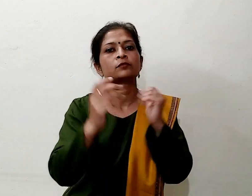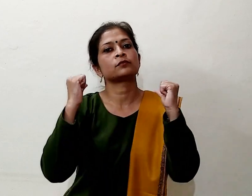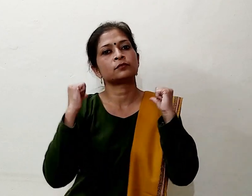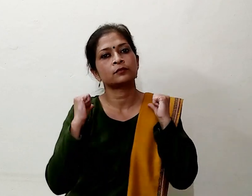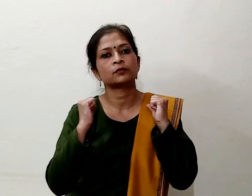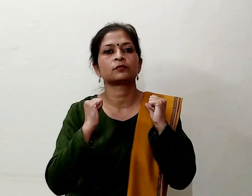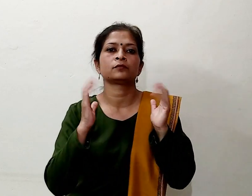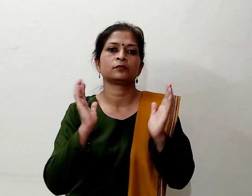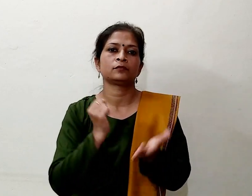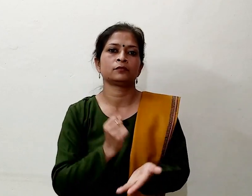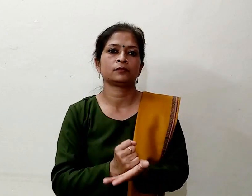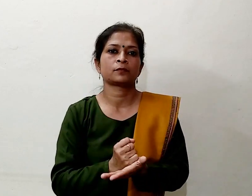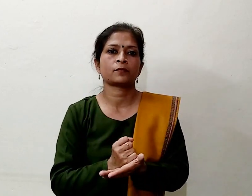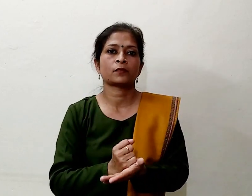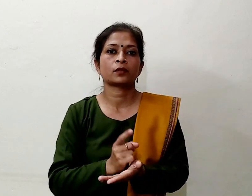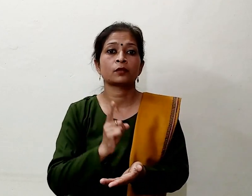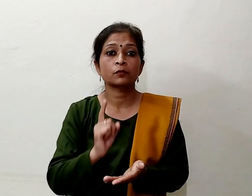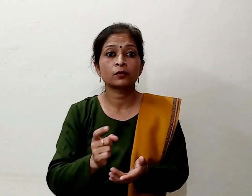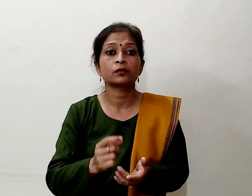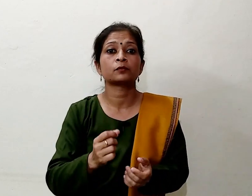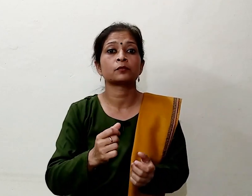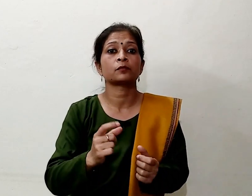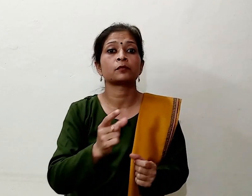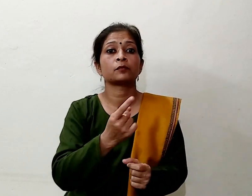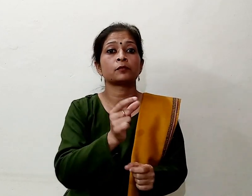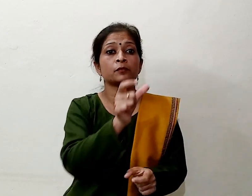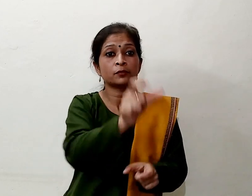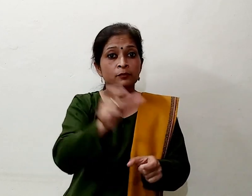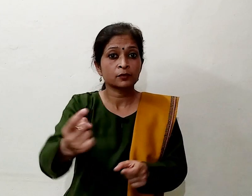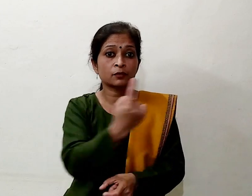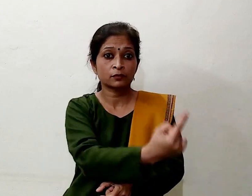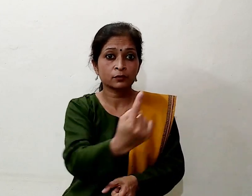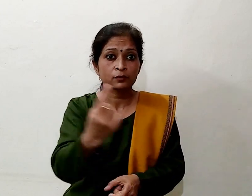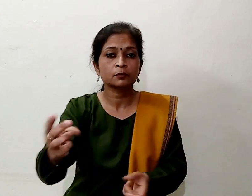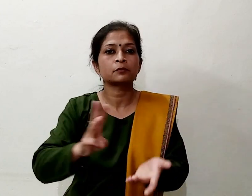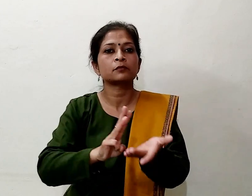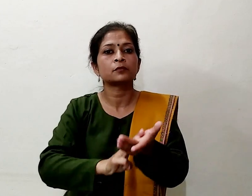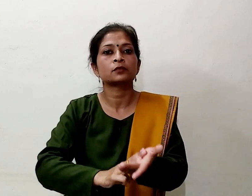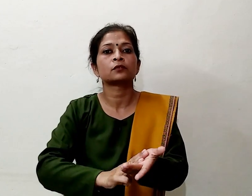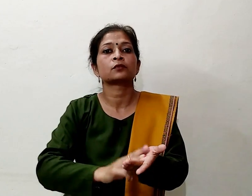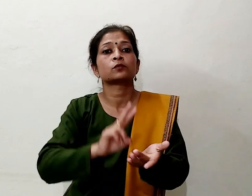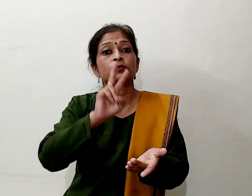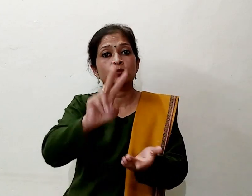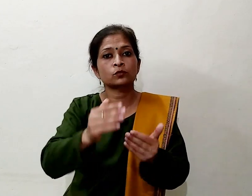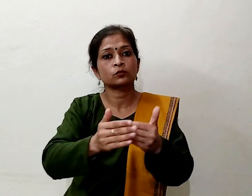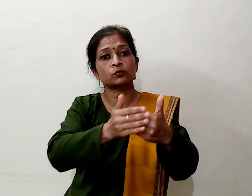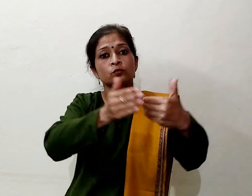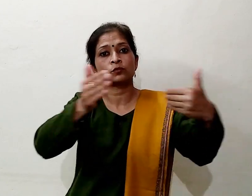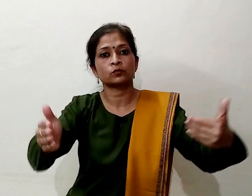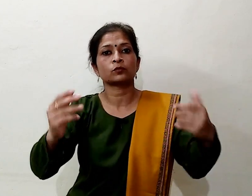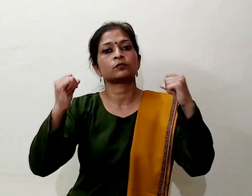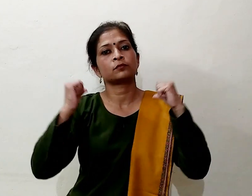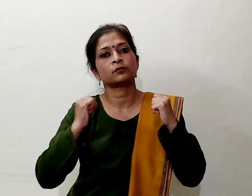कर खाना खिलाया जाए प्रतियक व्यक्ति को एक दूसरे से कम से कम दो मीटर की दूरी पर बिठाया जाए